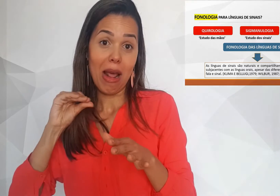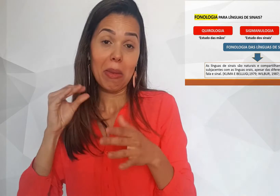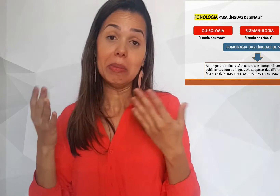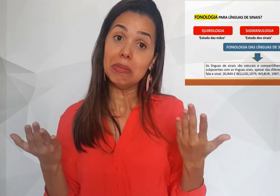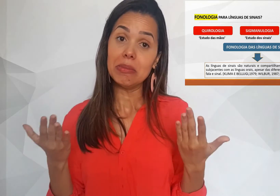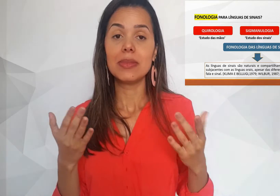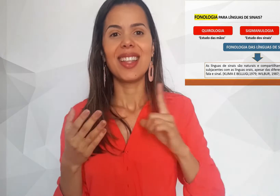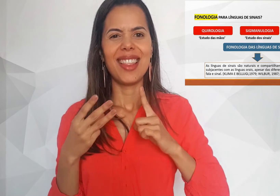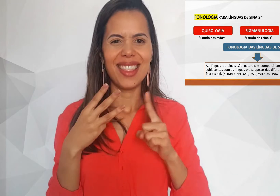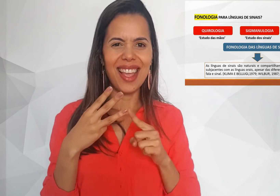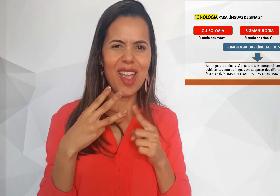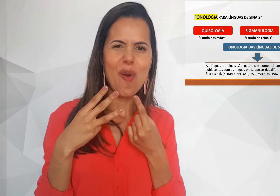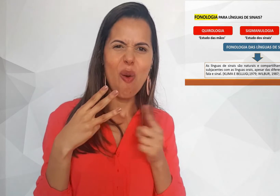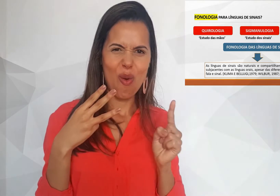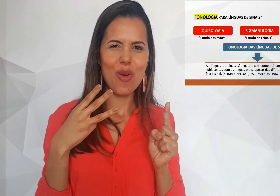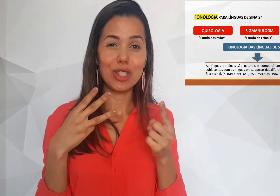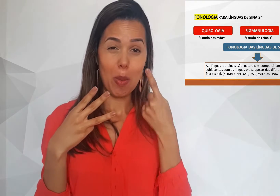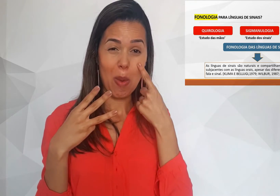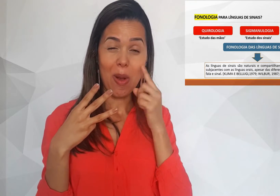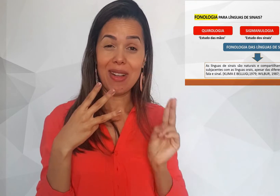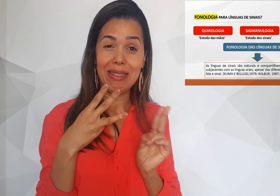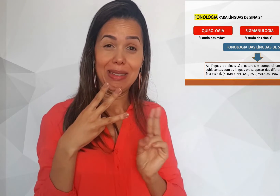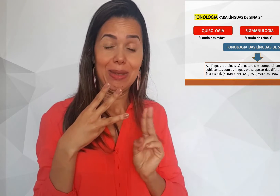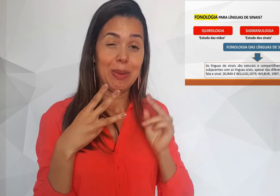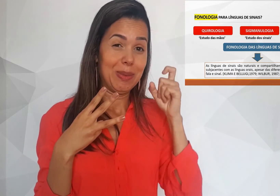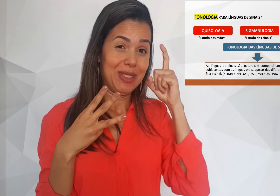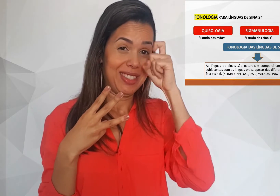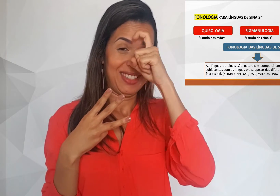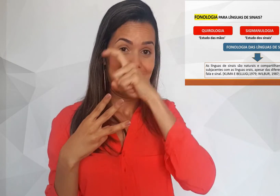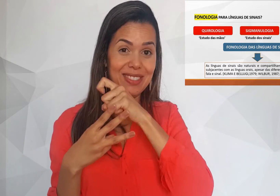nível fonológico das línguas orais, e ainda uma terceira